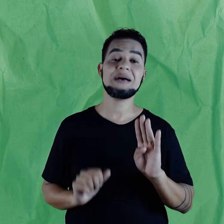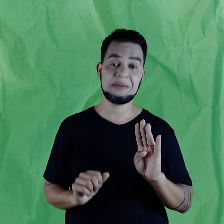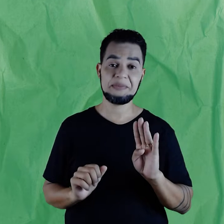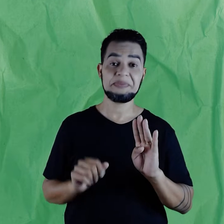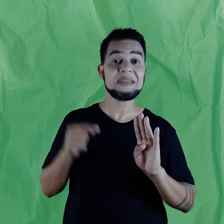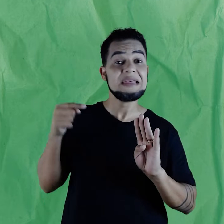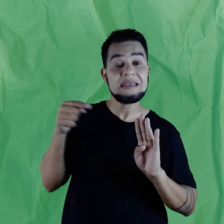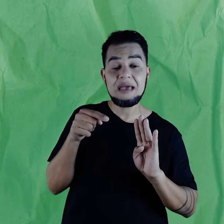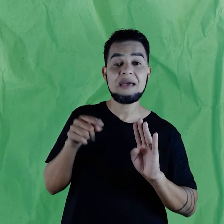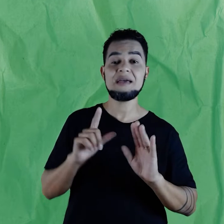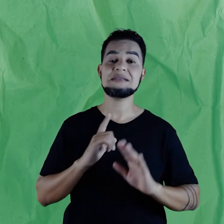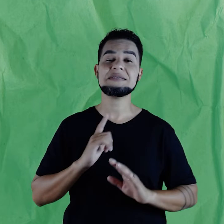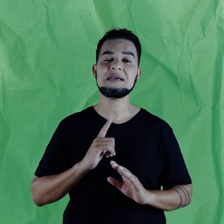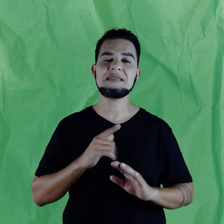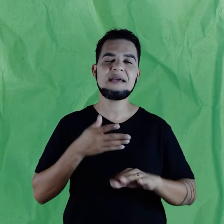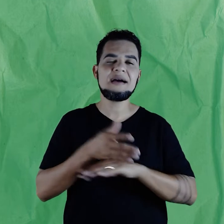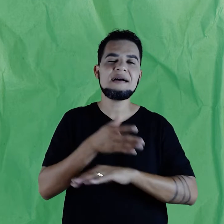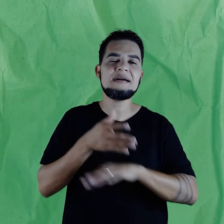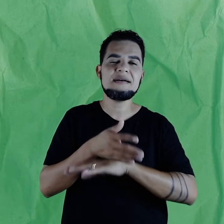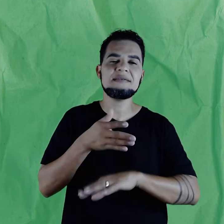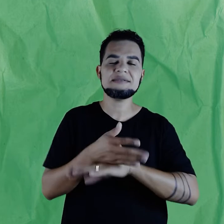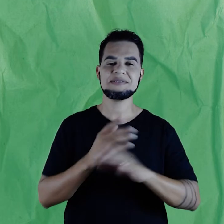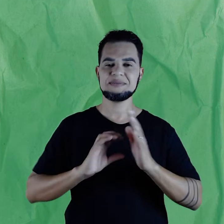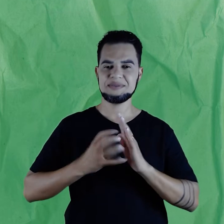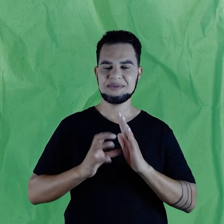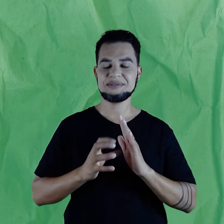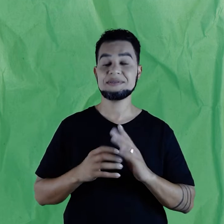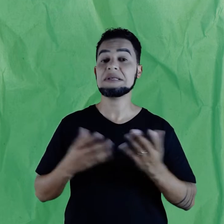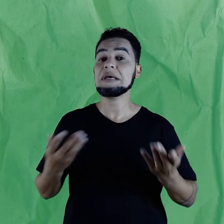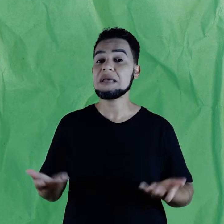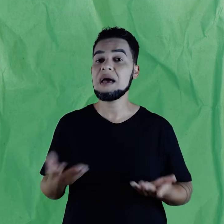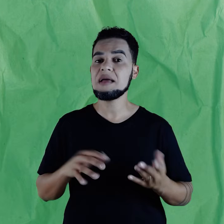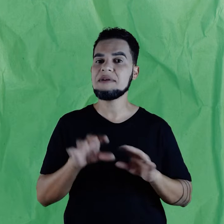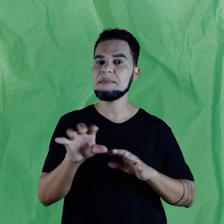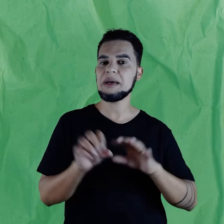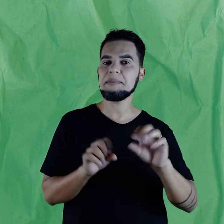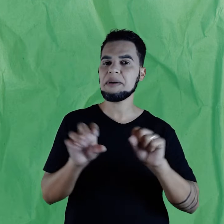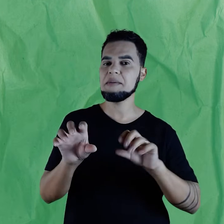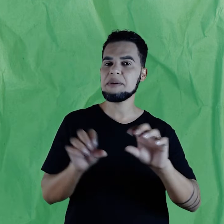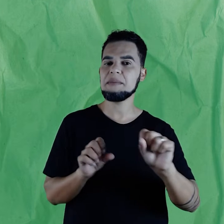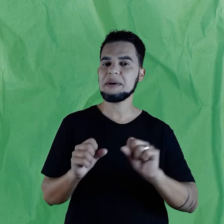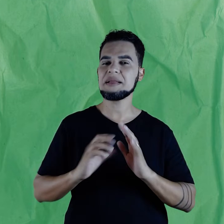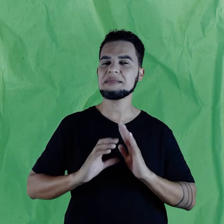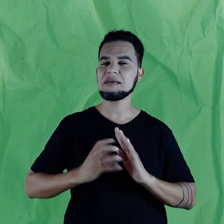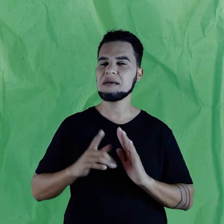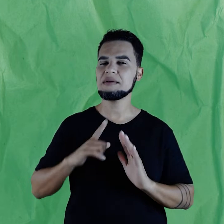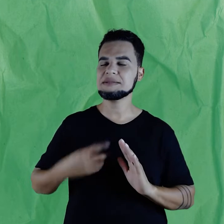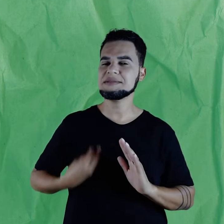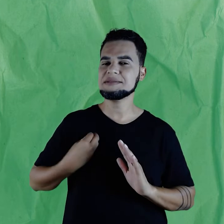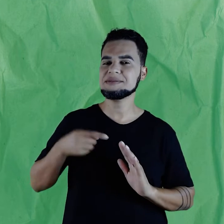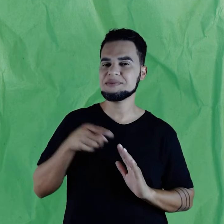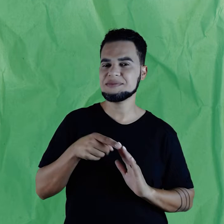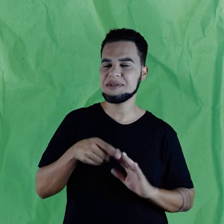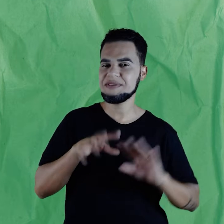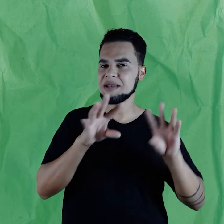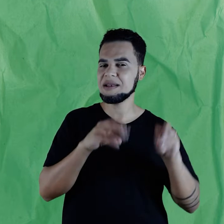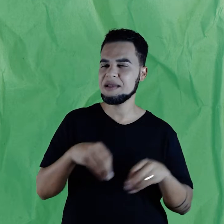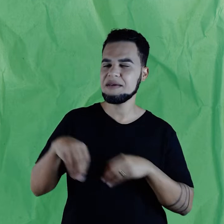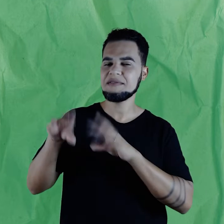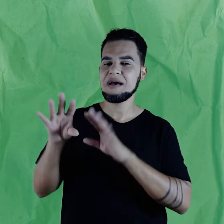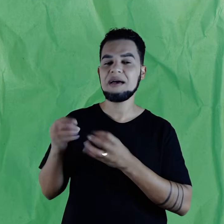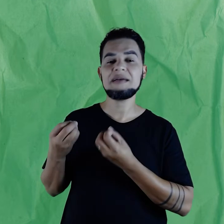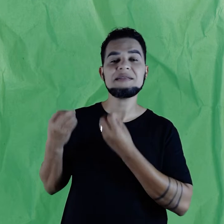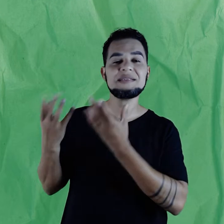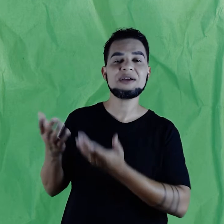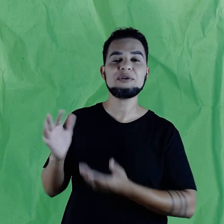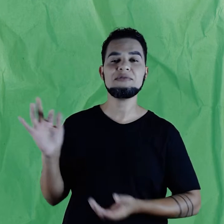possuem acesso ao banco de dados. E aí eles vão pegar os dados que estão ali, carregar e entregar para o